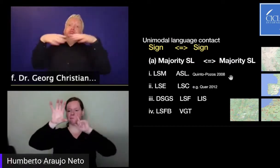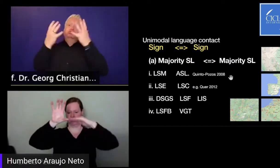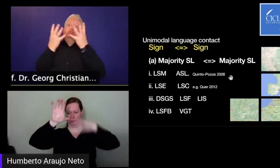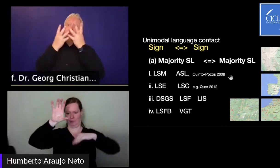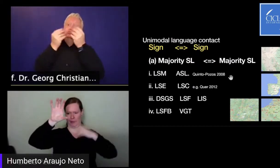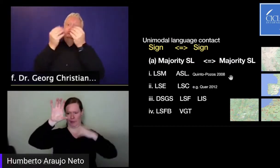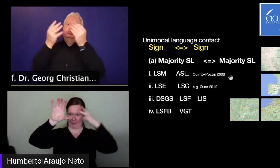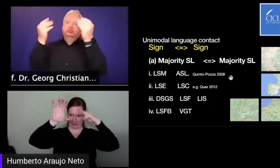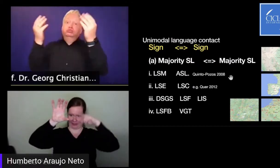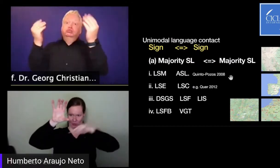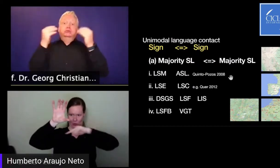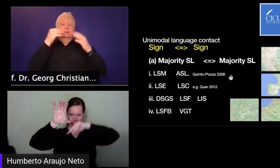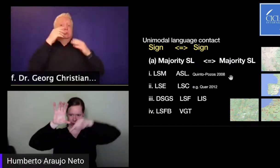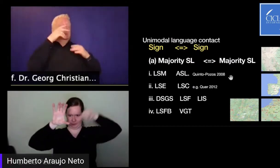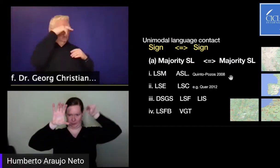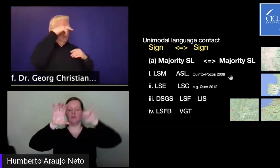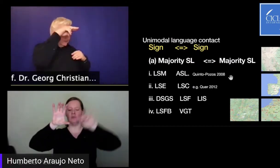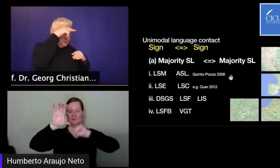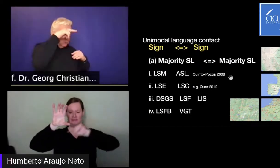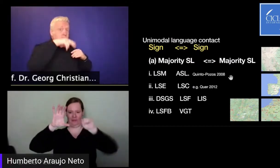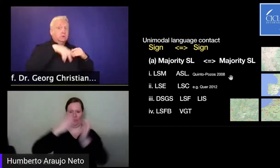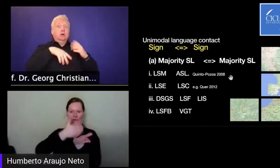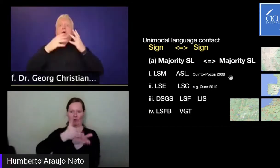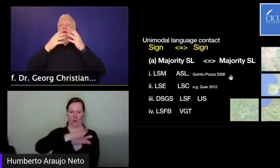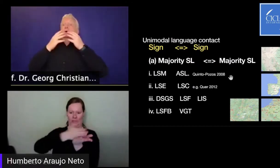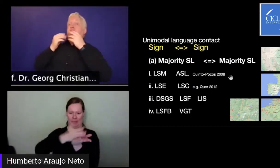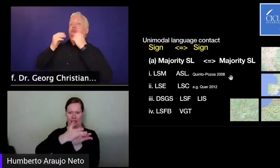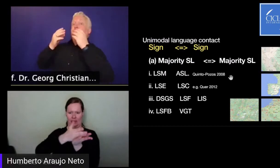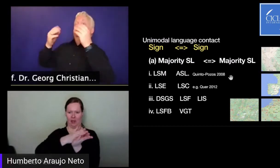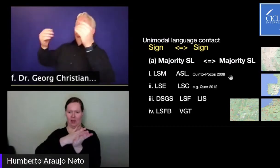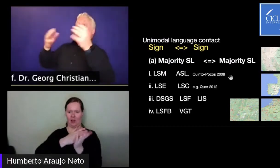Você observa aí ao norte e ao sul dos Estados Unidos,